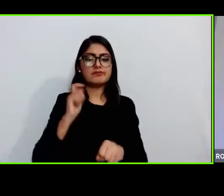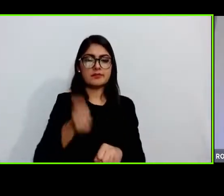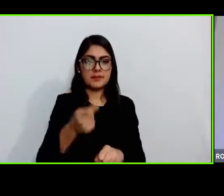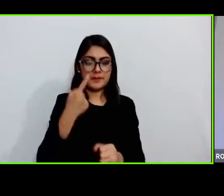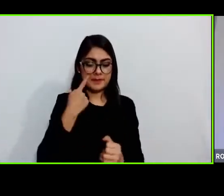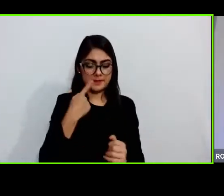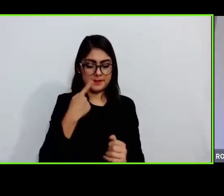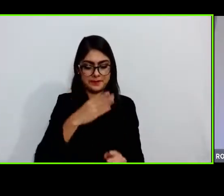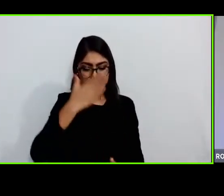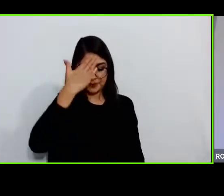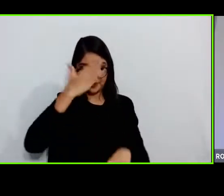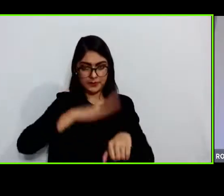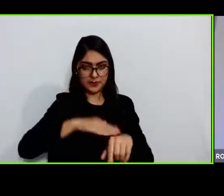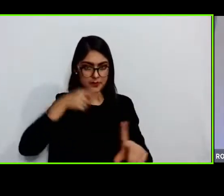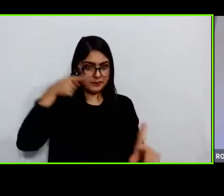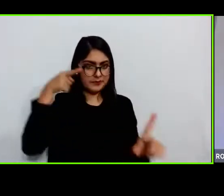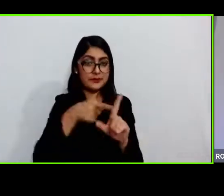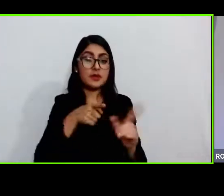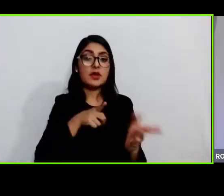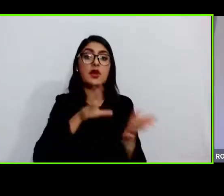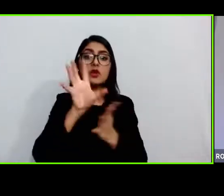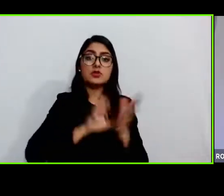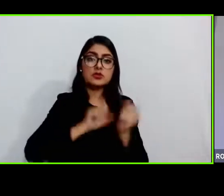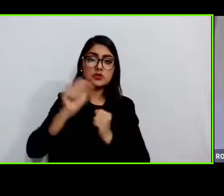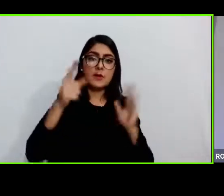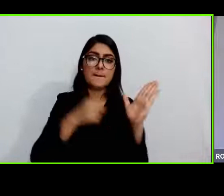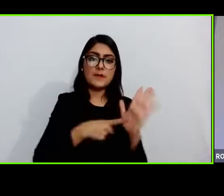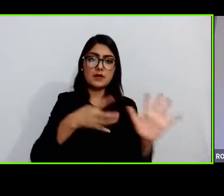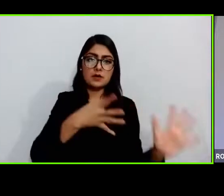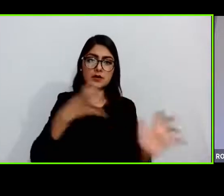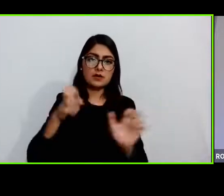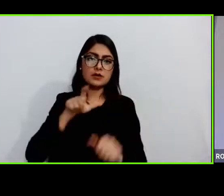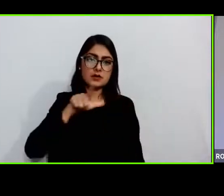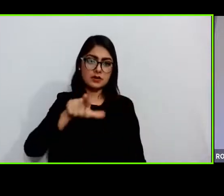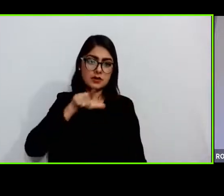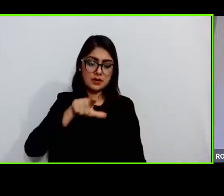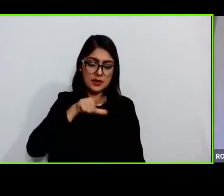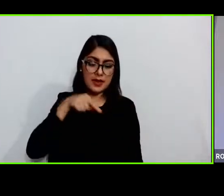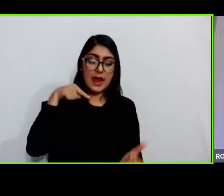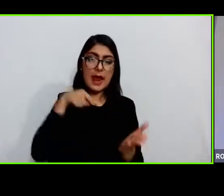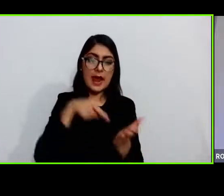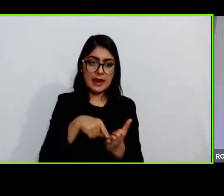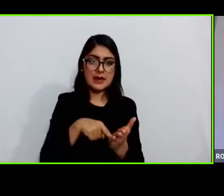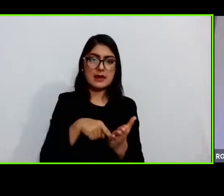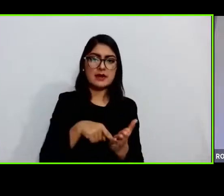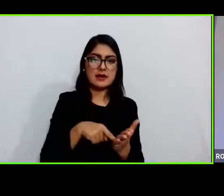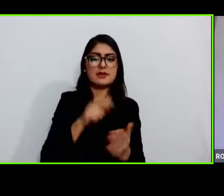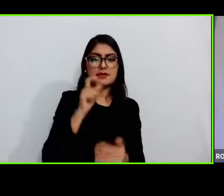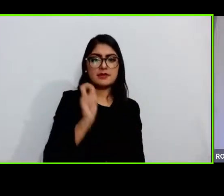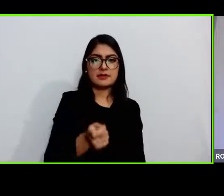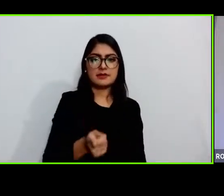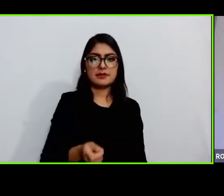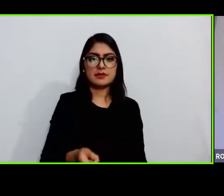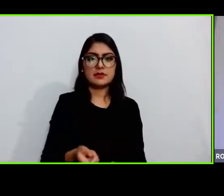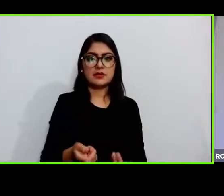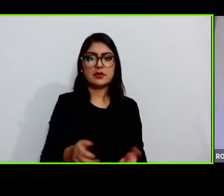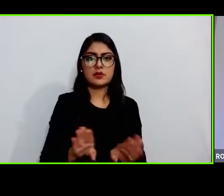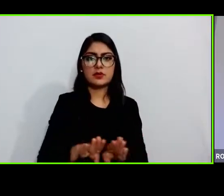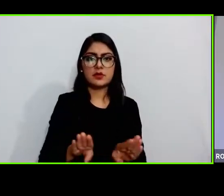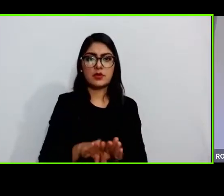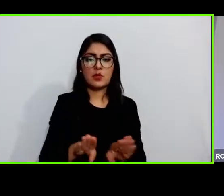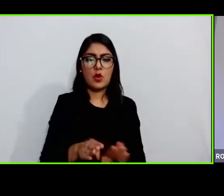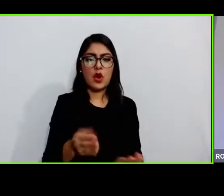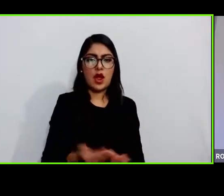Constitución de 1917 y hacer una breve panorámica de lo que se consideró, digamos, durante el